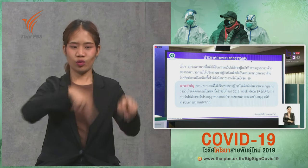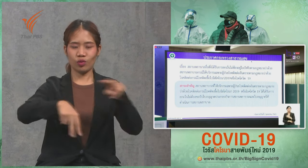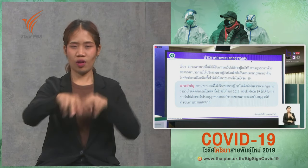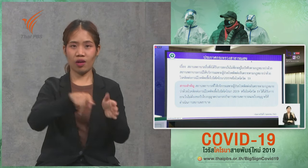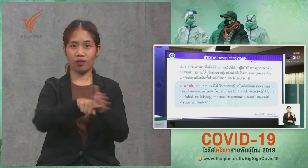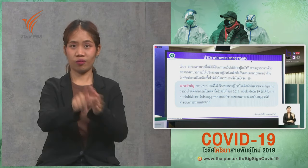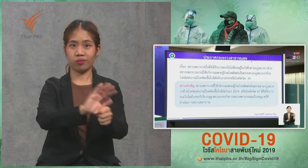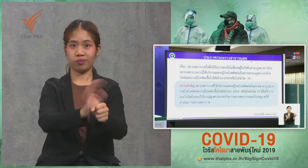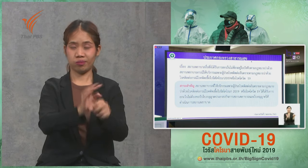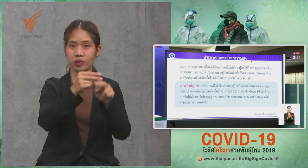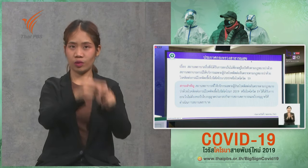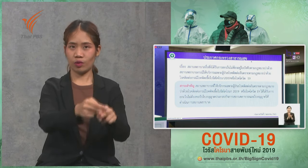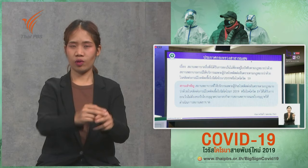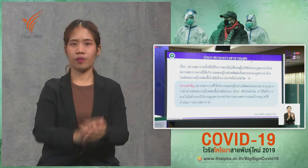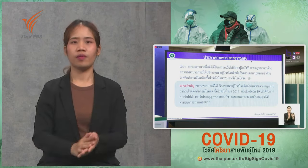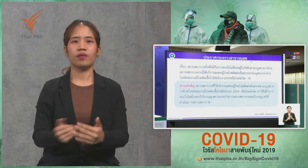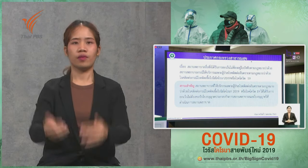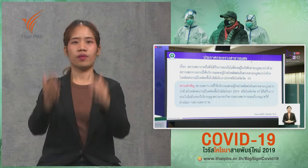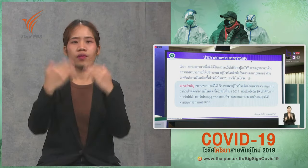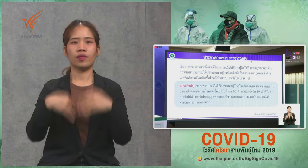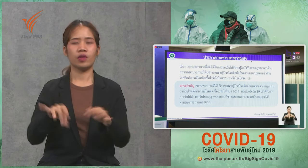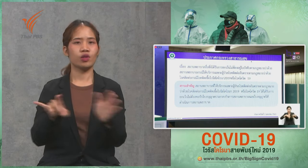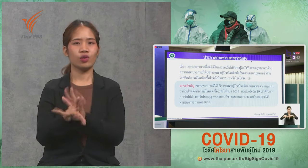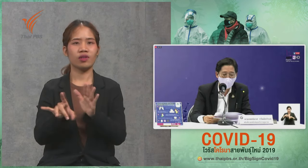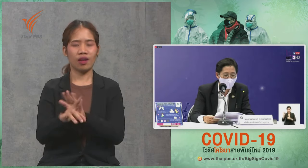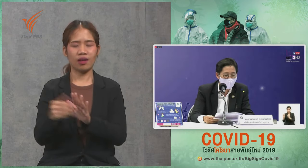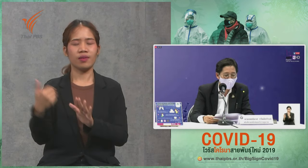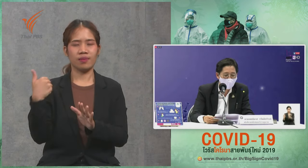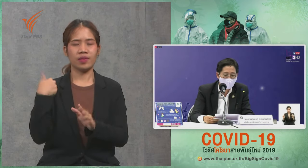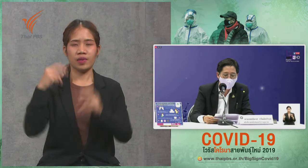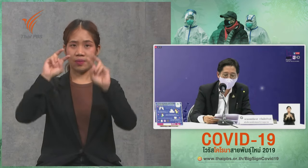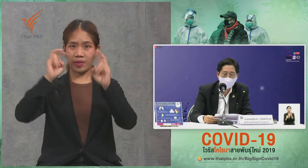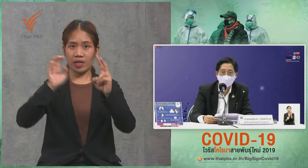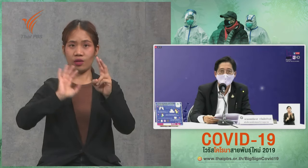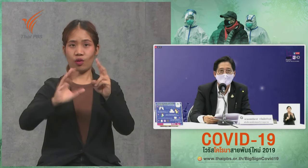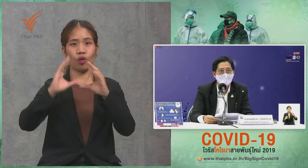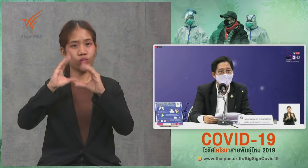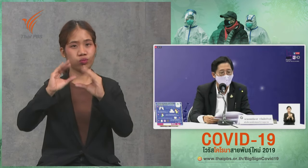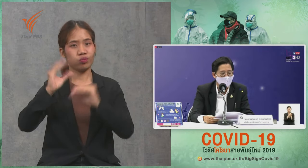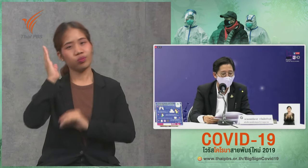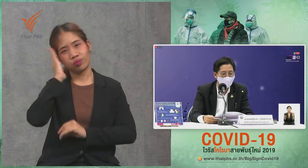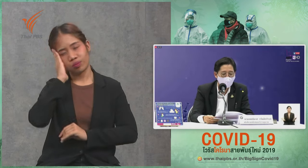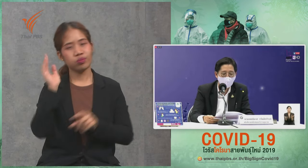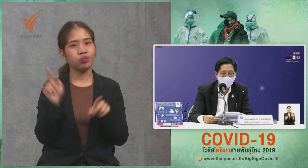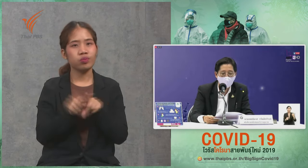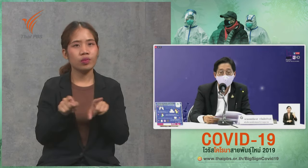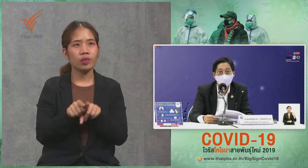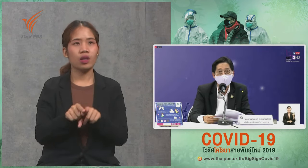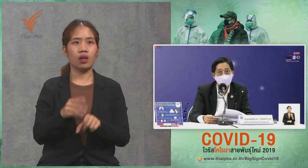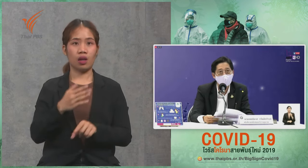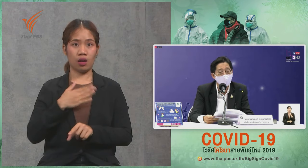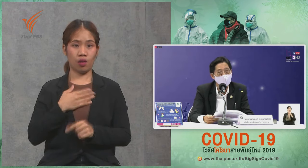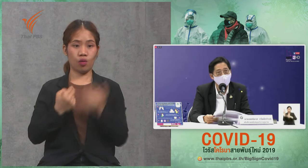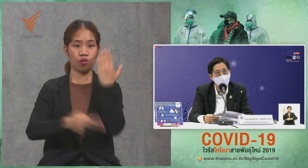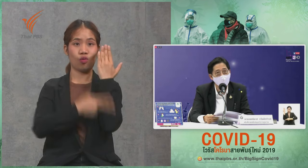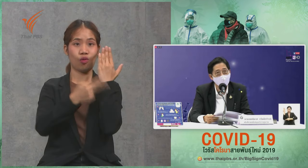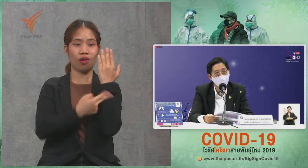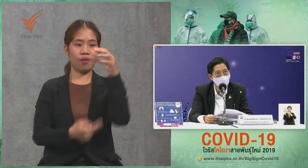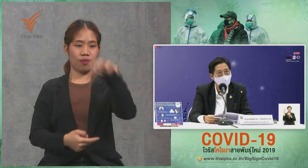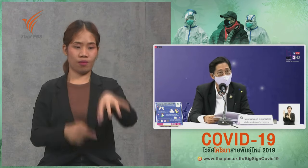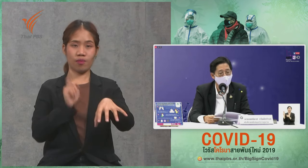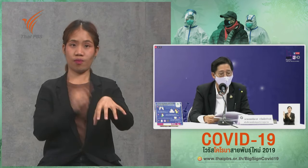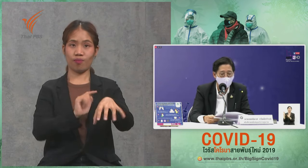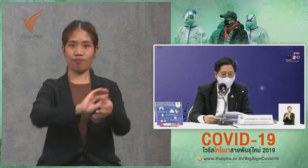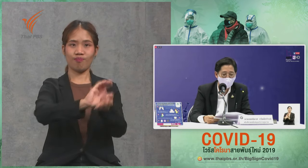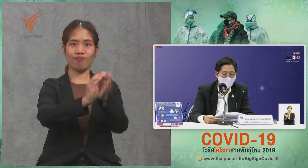ครับก็เป็นเรื่องที่เป็นเรื่องการจัดการเตียงเหมือนกันที่กรมสนับสนุนเข้าไปช่วยนะครับก็คือเราเปลี่ยนโรงแรมเป็นโรงพยาบ